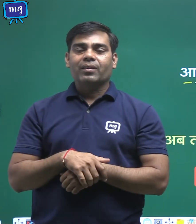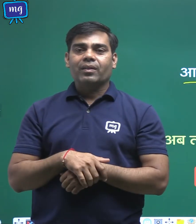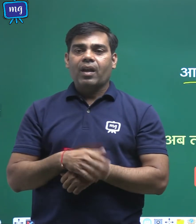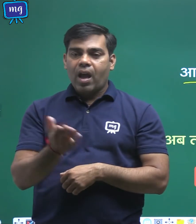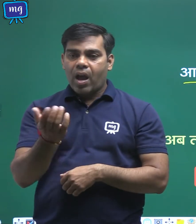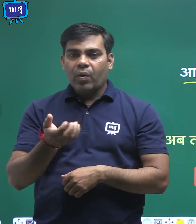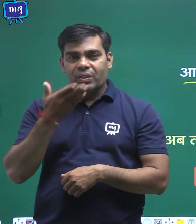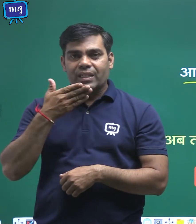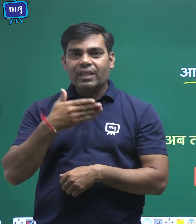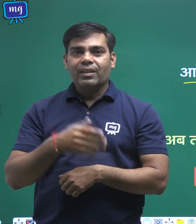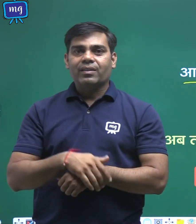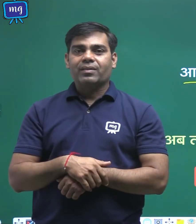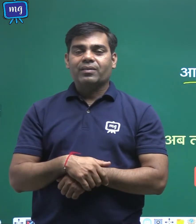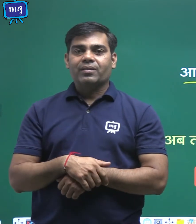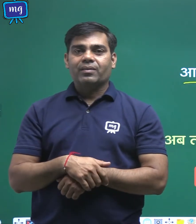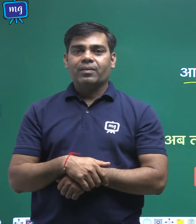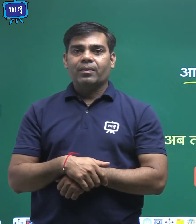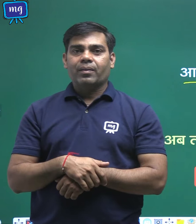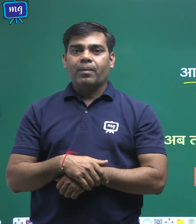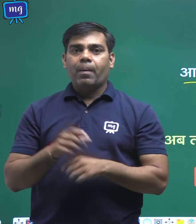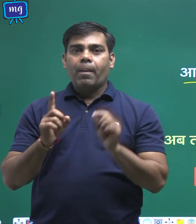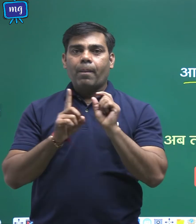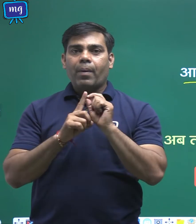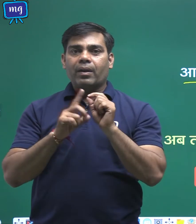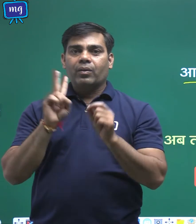आओ सीखें भाग 2